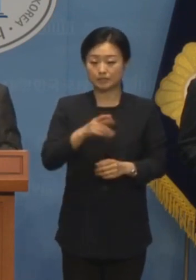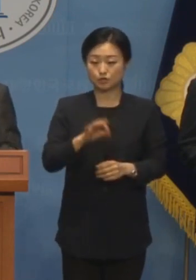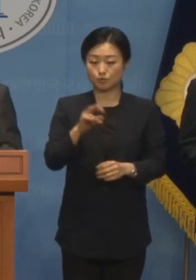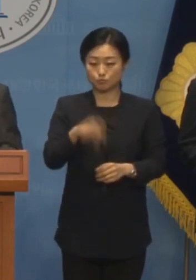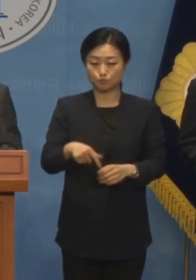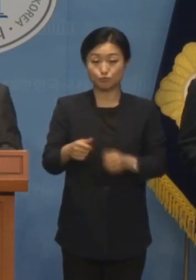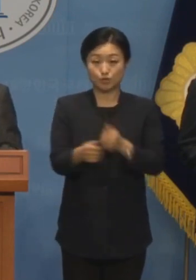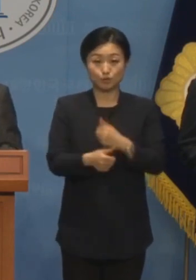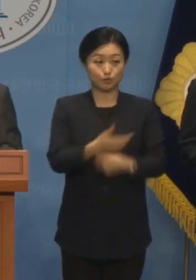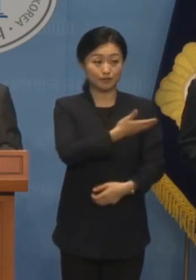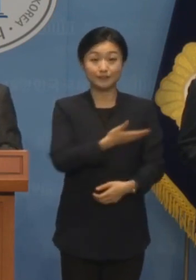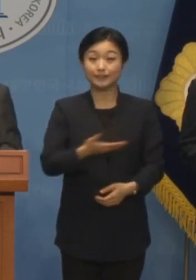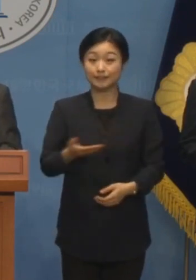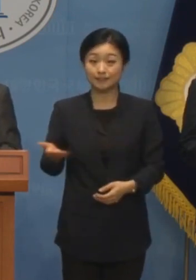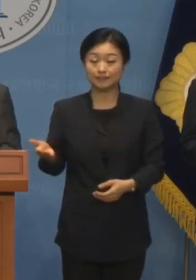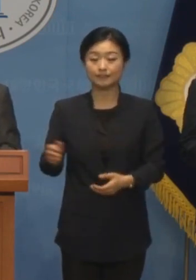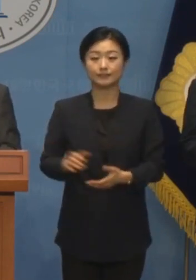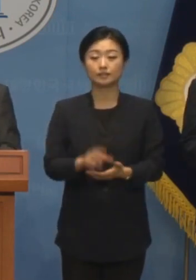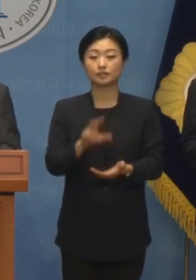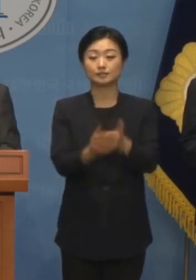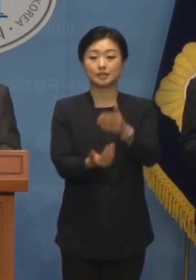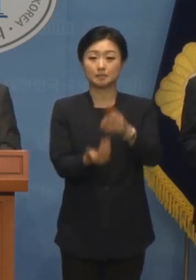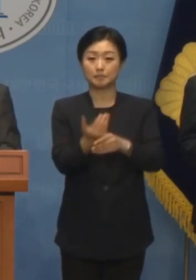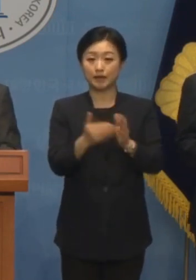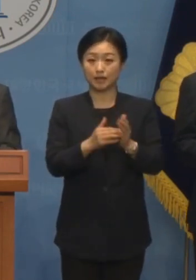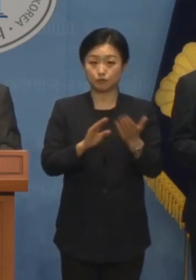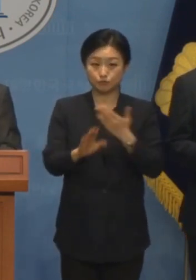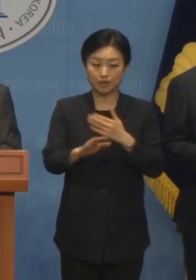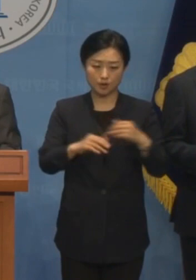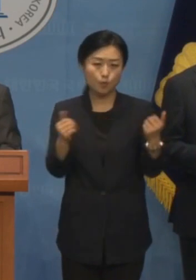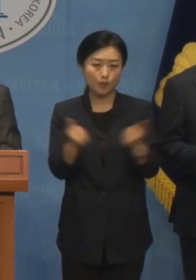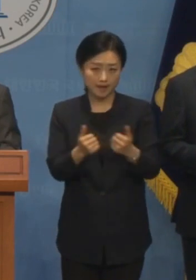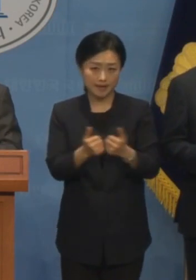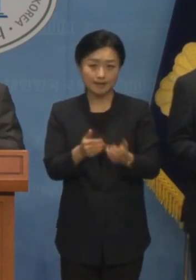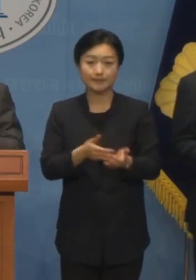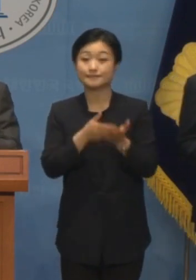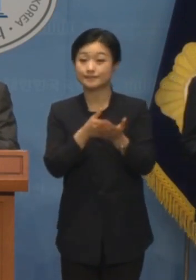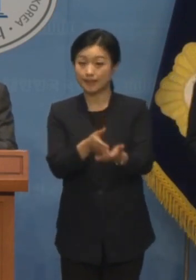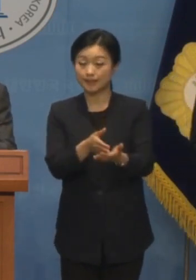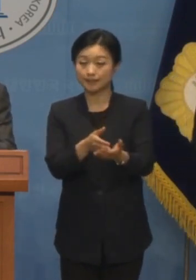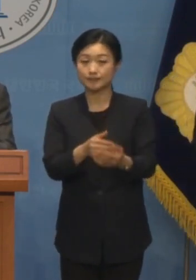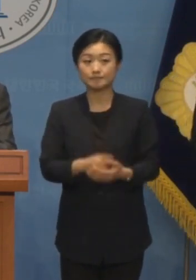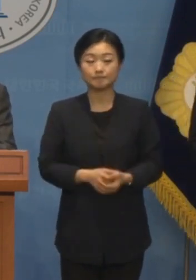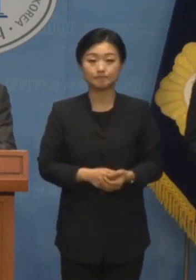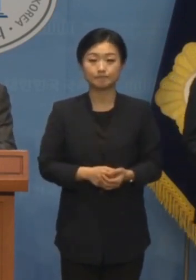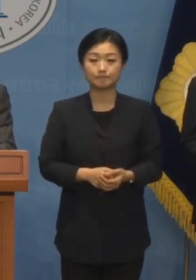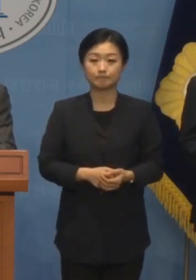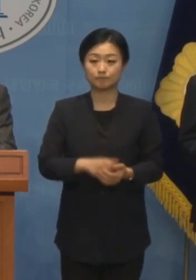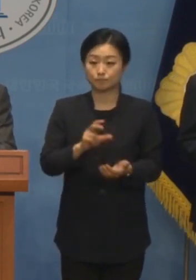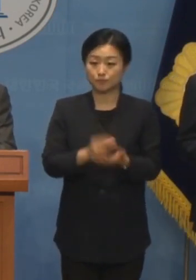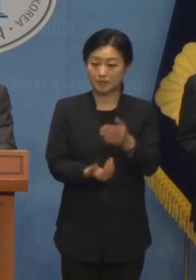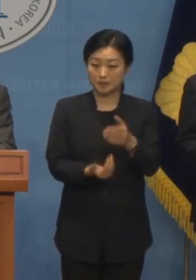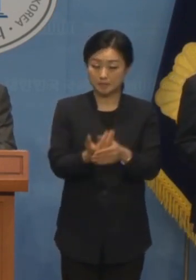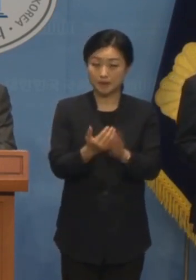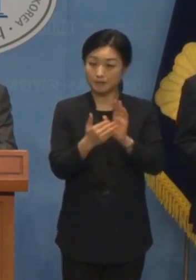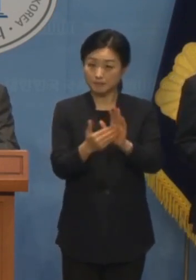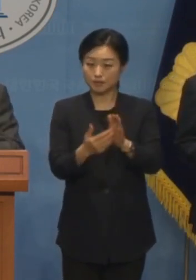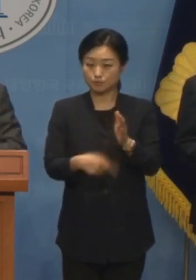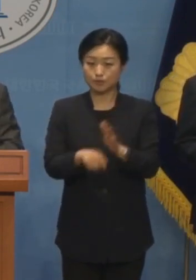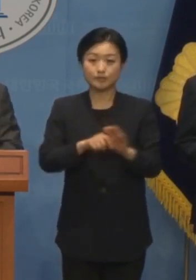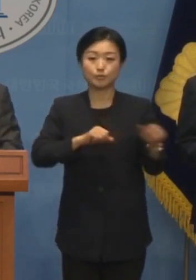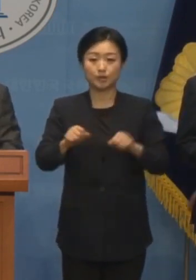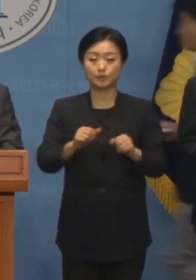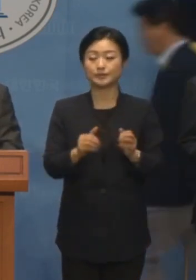정무위원은 티메프 사태가 발생한 이후 정무위 회의를 먼저 제안하며 신속한 대응 절차를